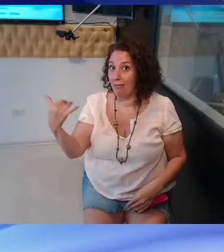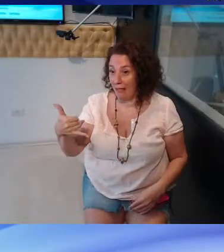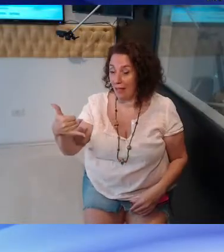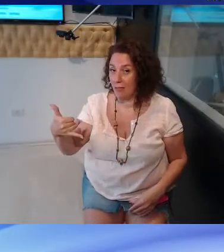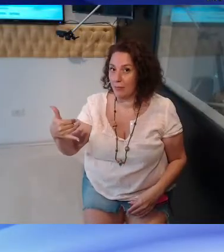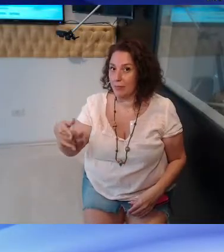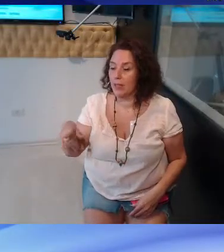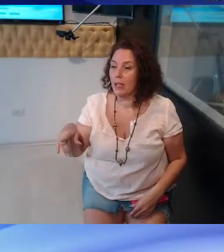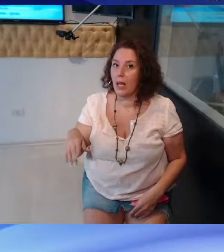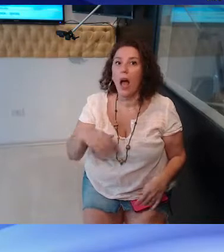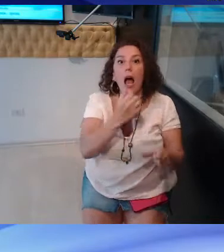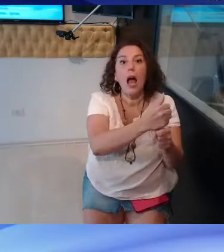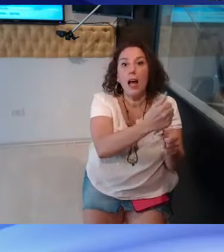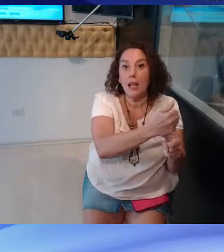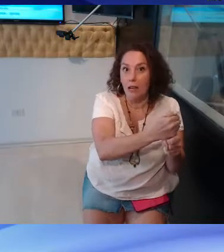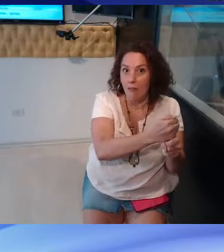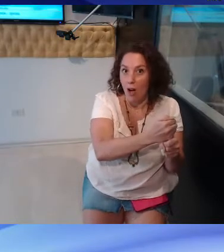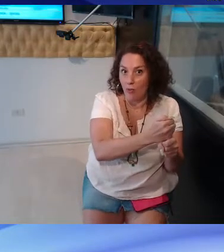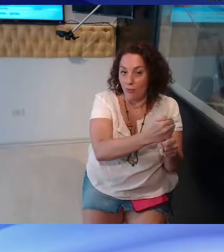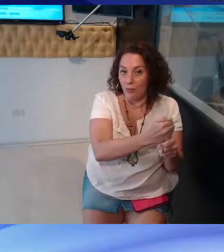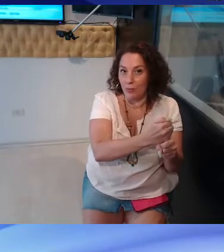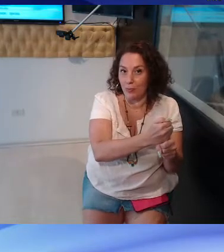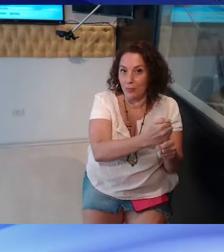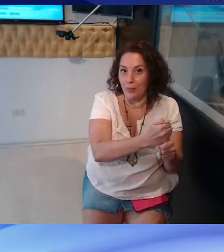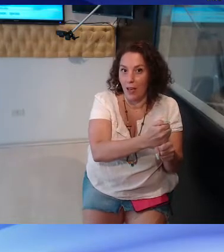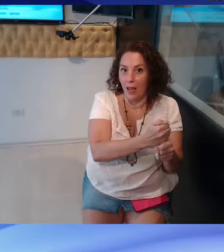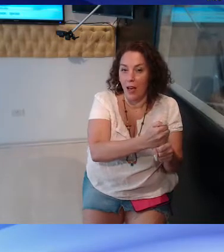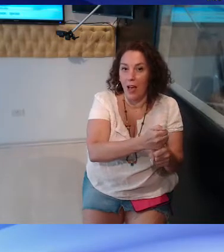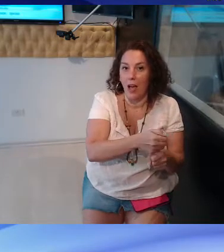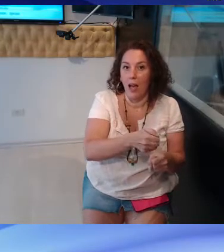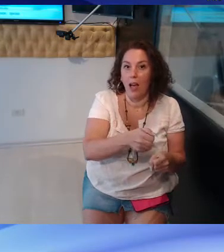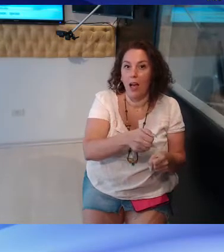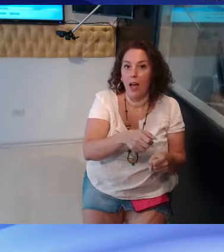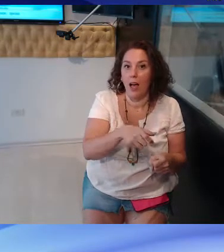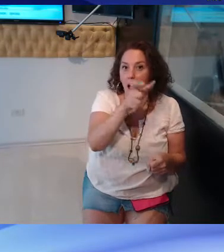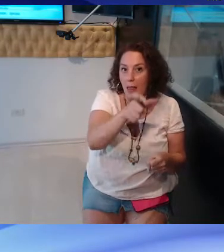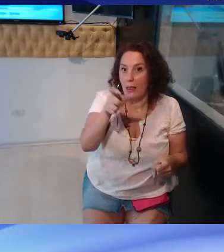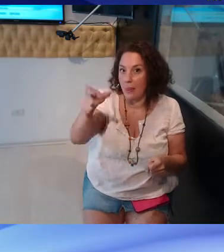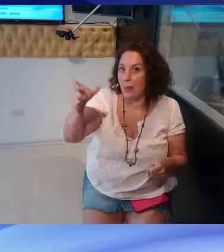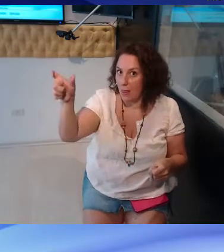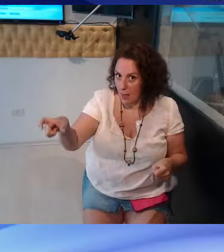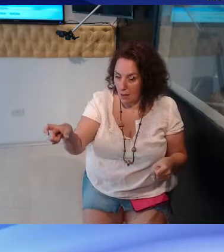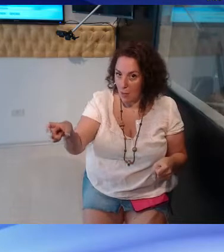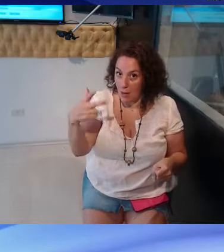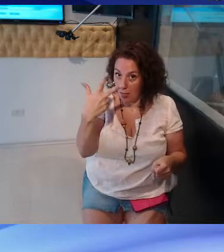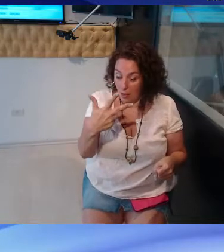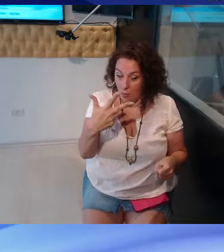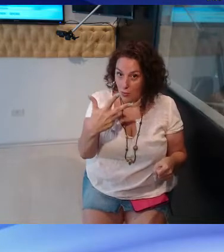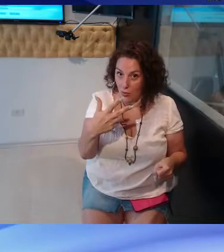trabajo hay una chica que trabaja, que está la secretaria, tres personajes más que trabajan ahí